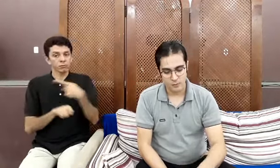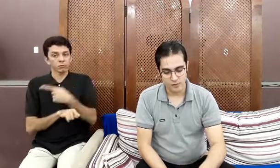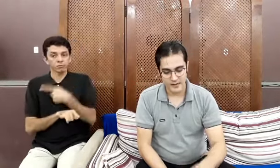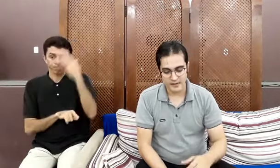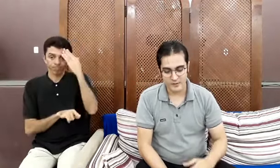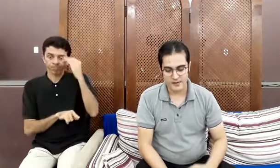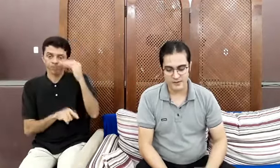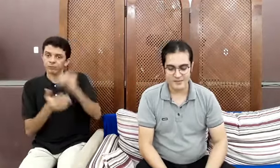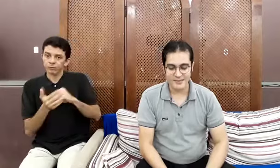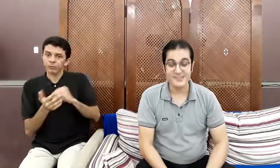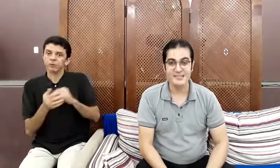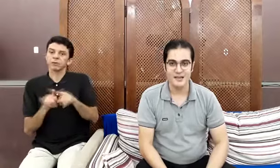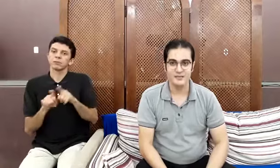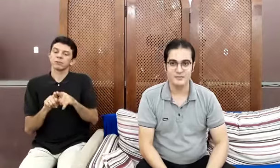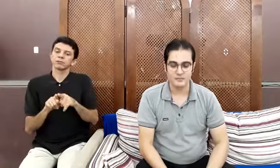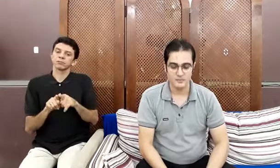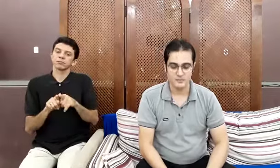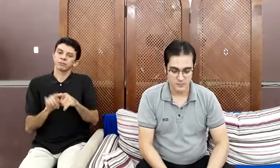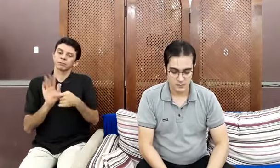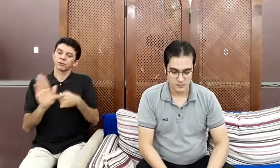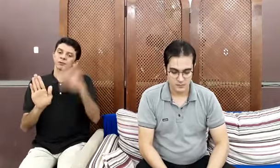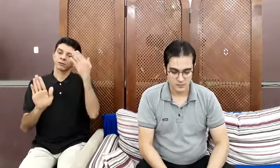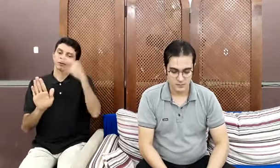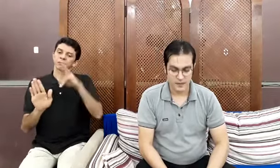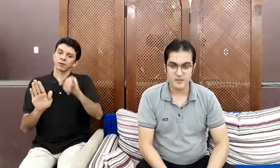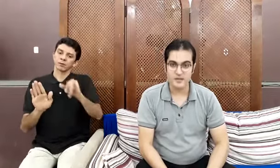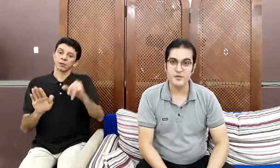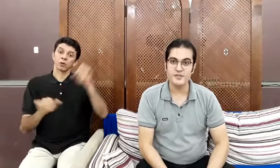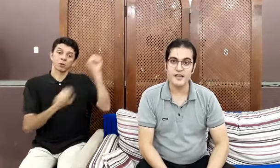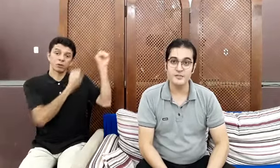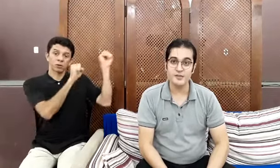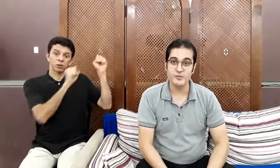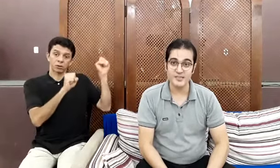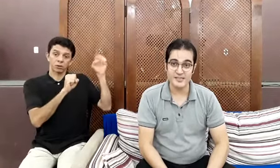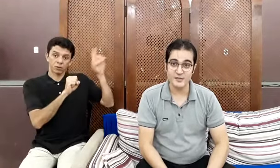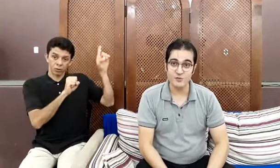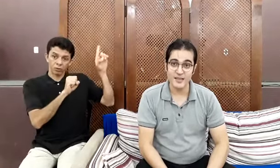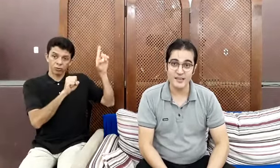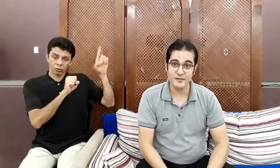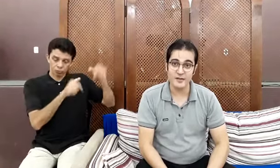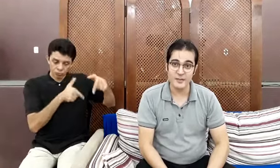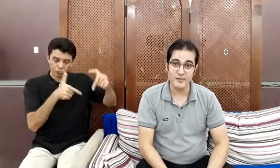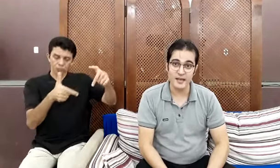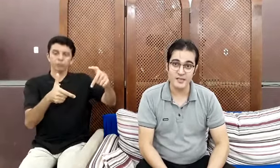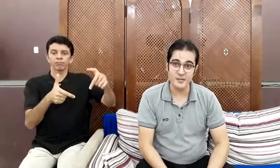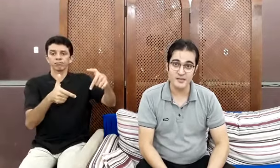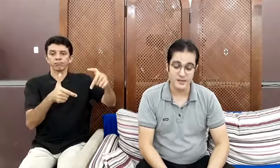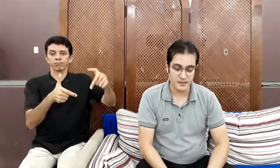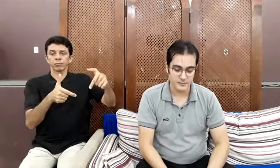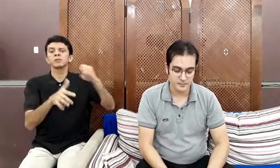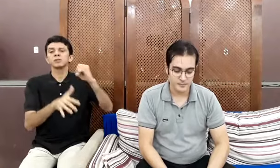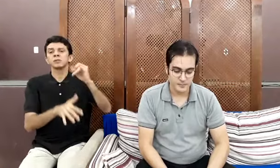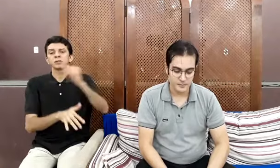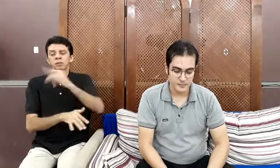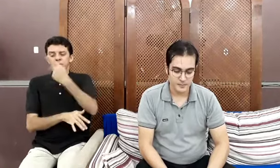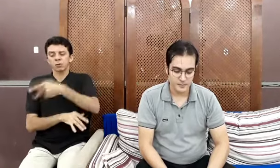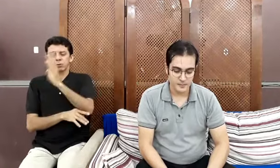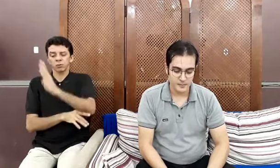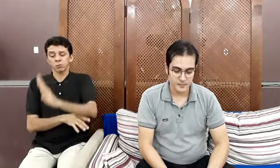O poder de Deus ele vai avançar. Quem sabe nós teremos depois dessa crise um grande avivamento na igreja brasileira.